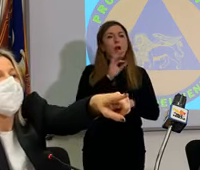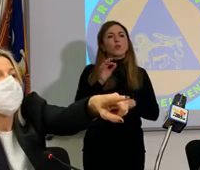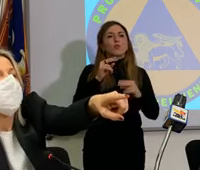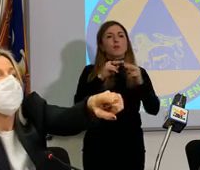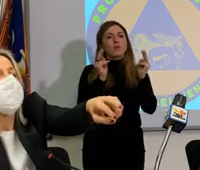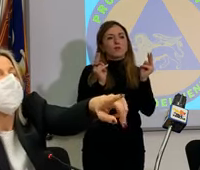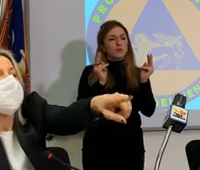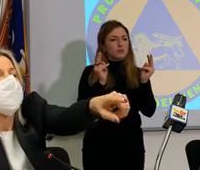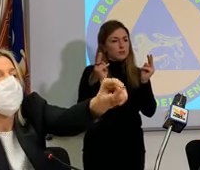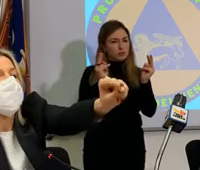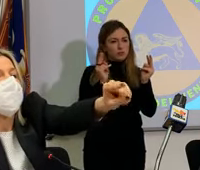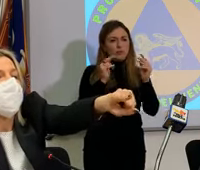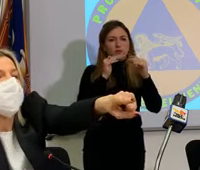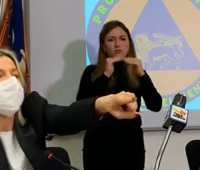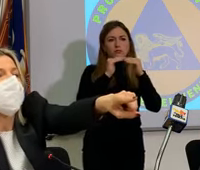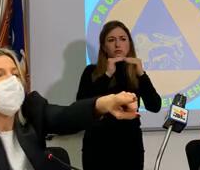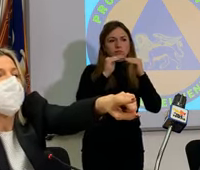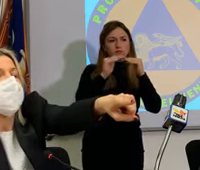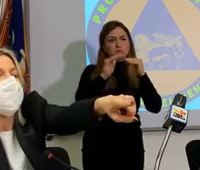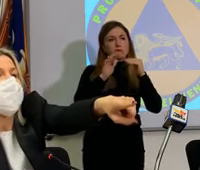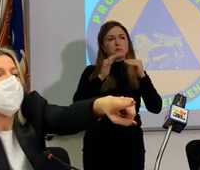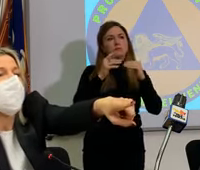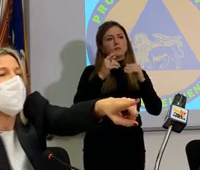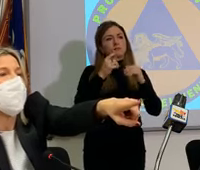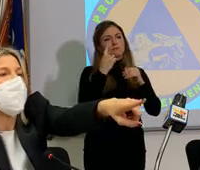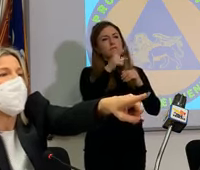stabili altri che hanno un po di aumento